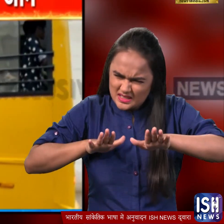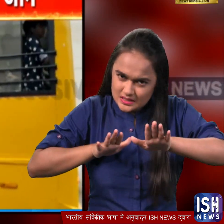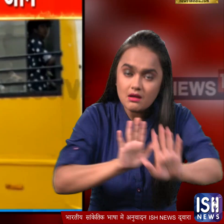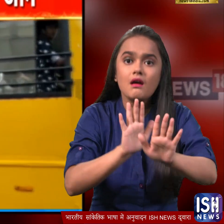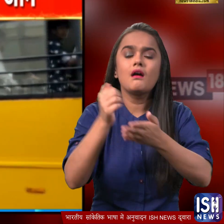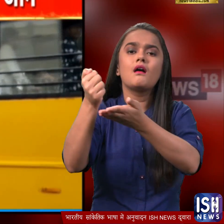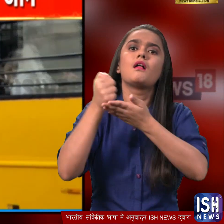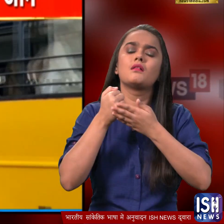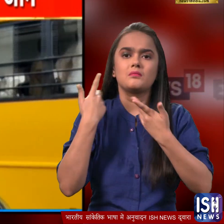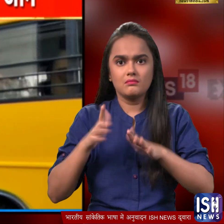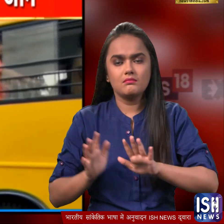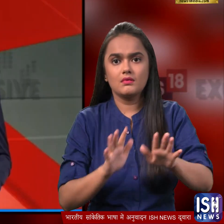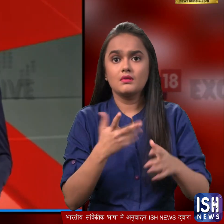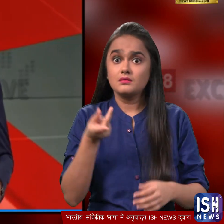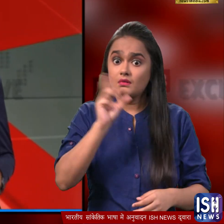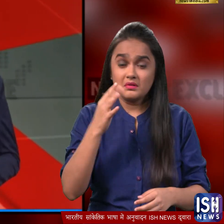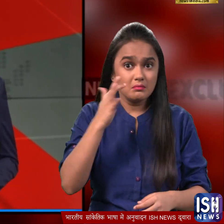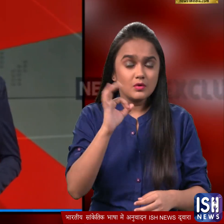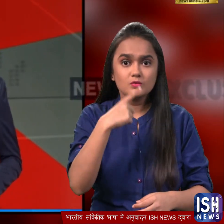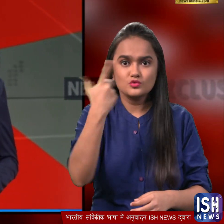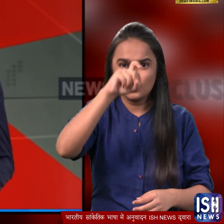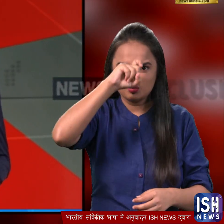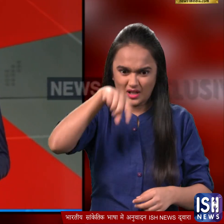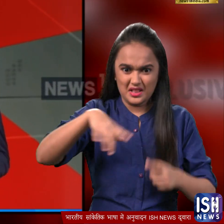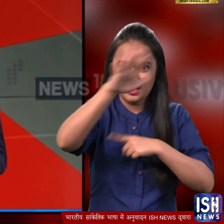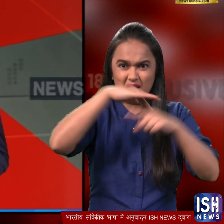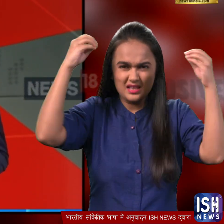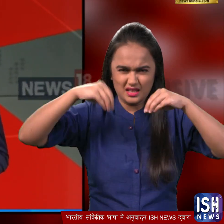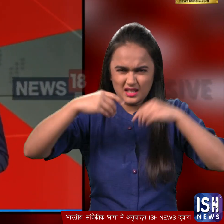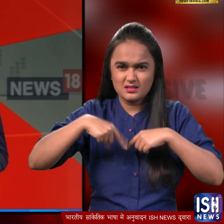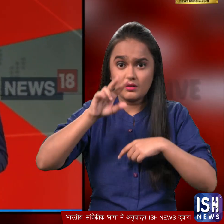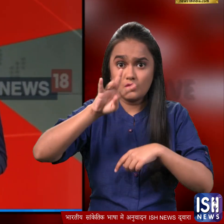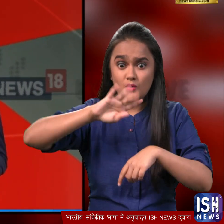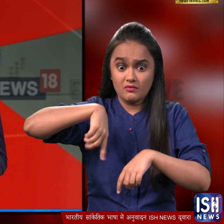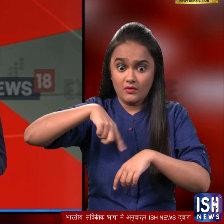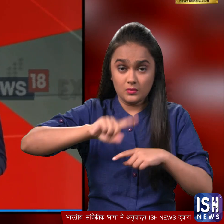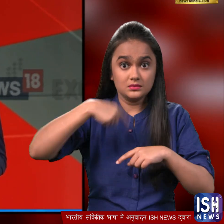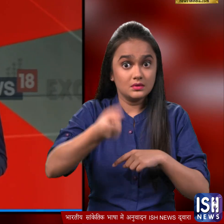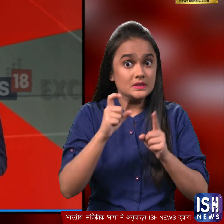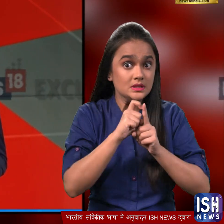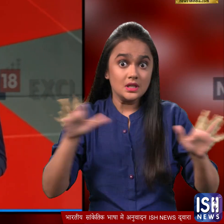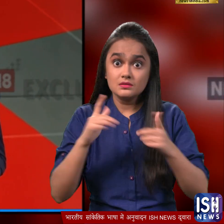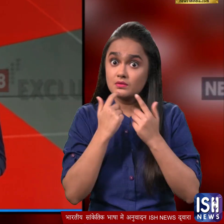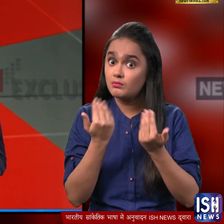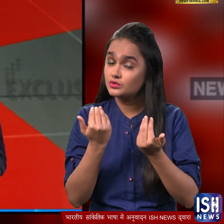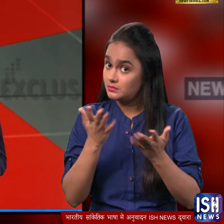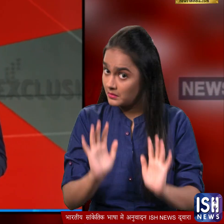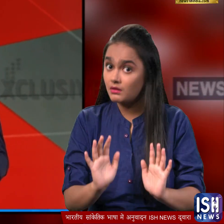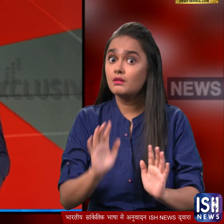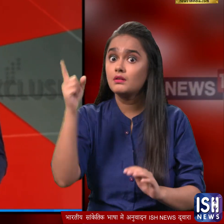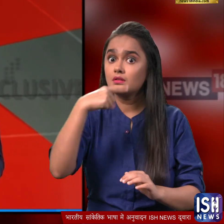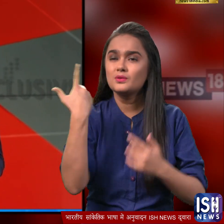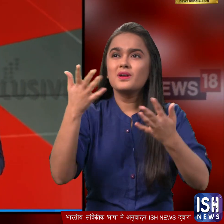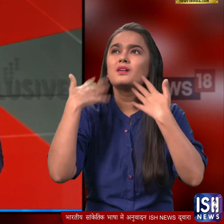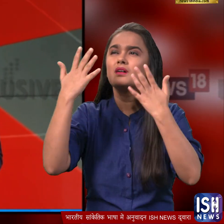उसे किसी तरह बाहर निकाला जा सका। सौभाग्य की बात है कि गुजरात में अभी जो बारिश हो रही है वो अगले 24 घंटों में आने वाली आफत का ट्रेलर भर है,